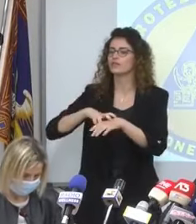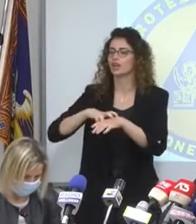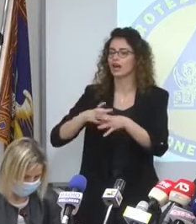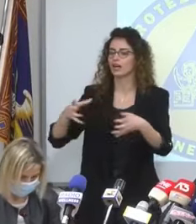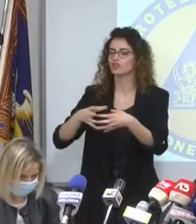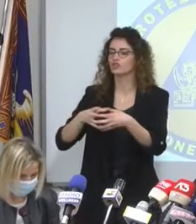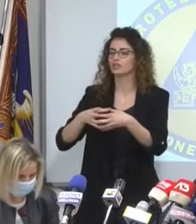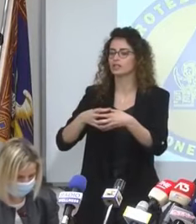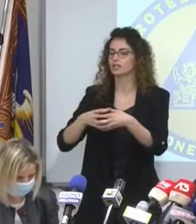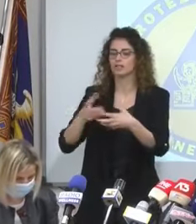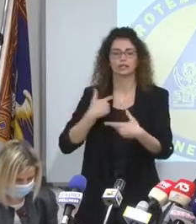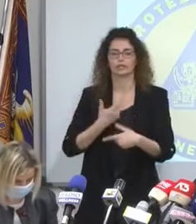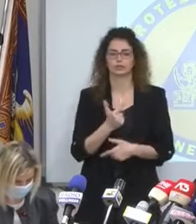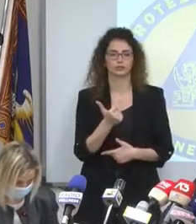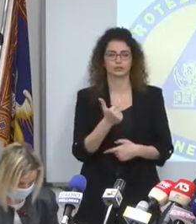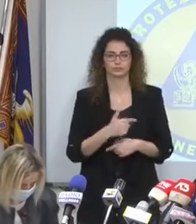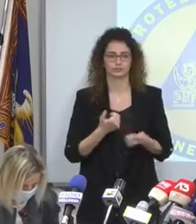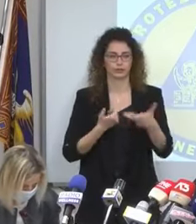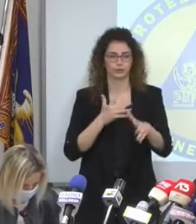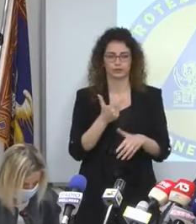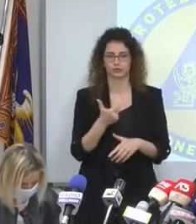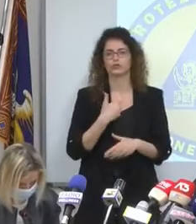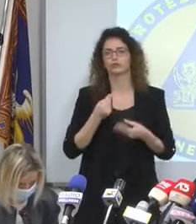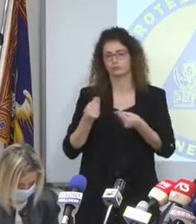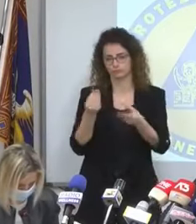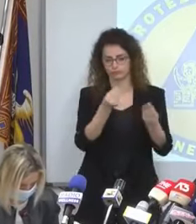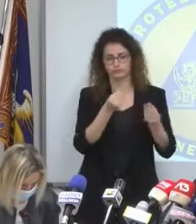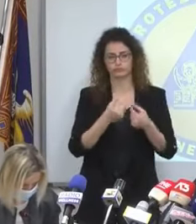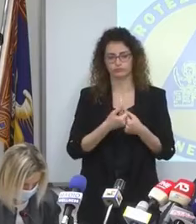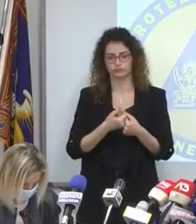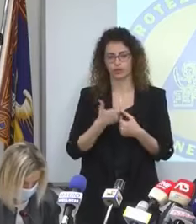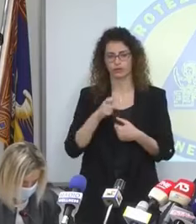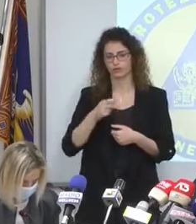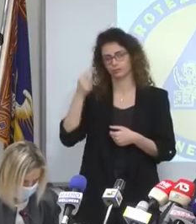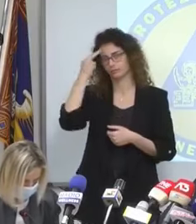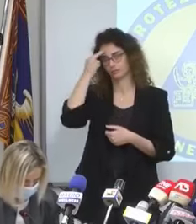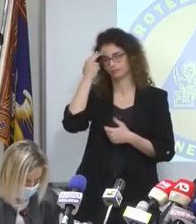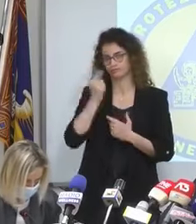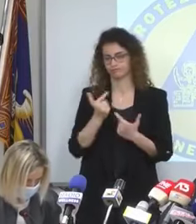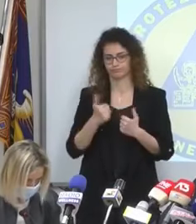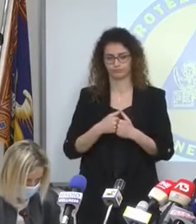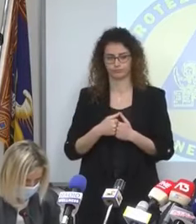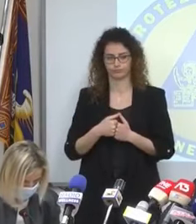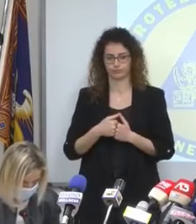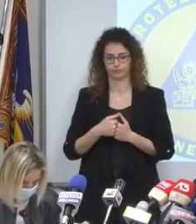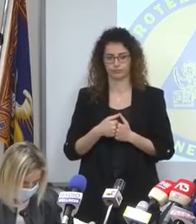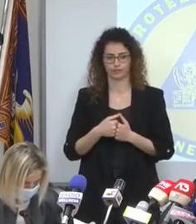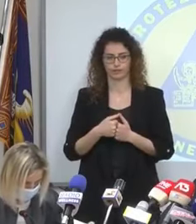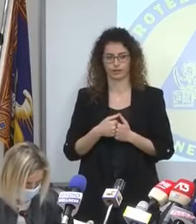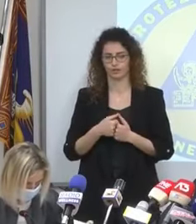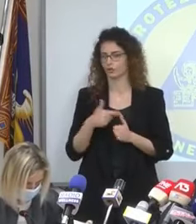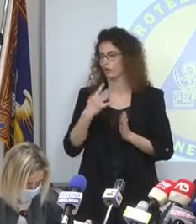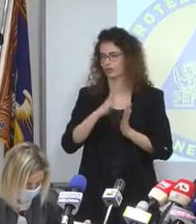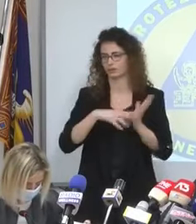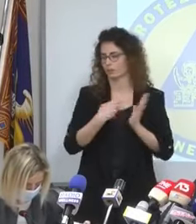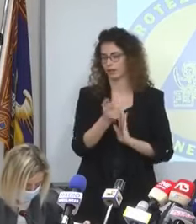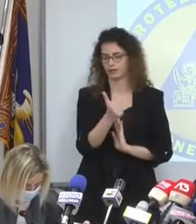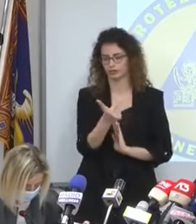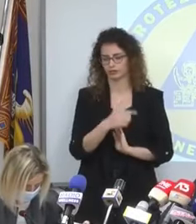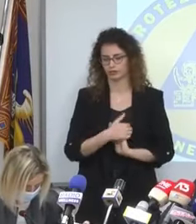che non ce li ho. Ve lo diamo perché è un dato a memoria. Forse c'è una tabella. No, non c'è una tabella